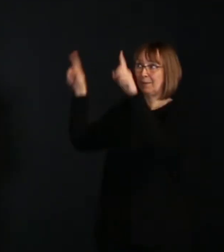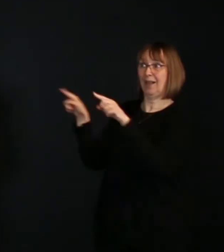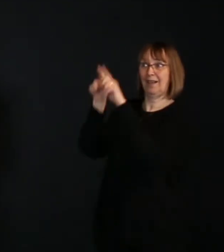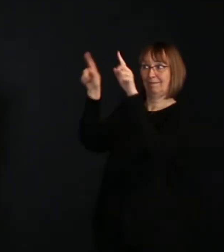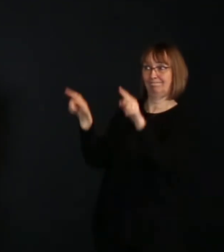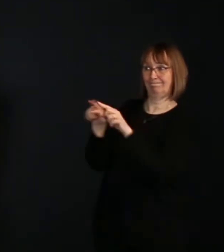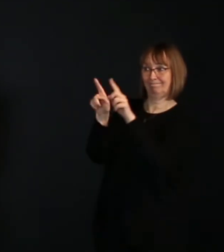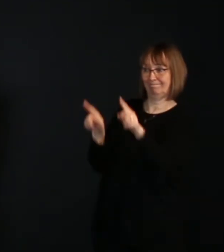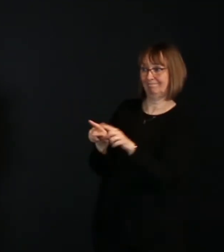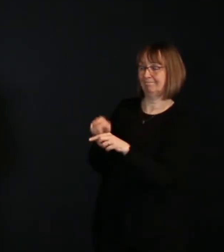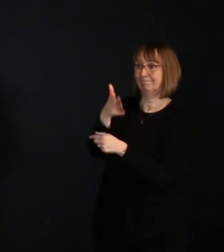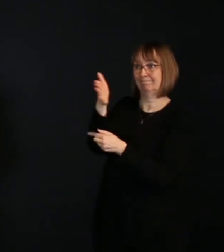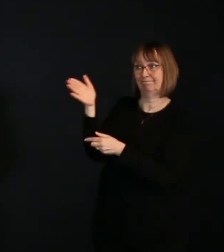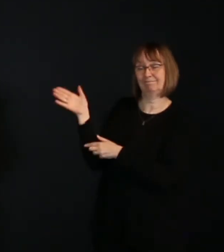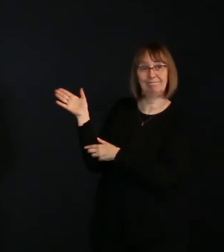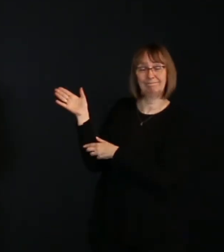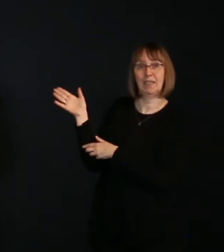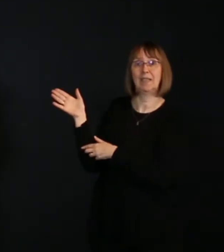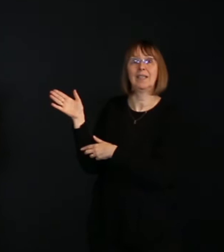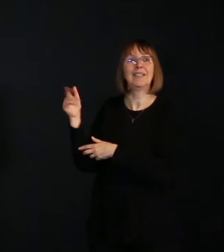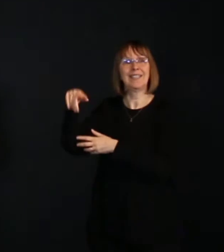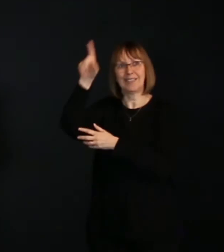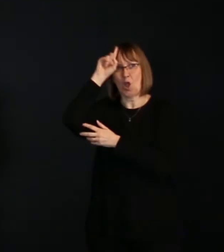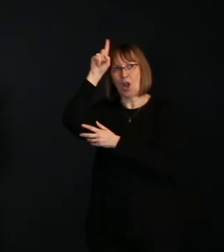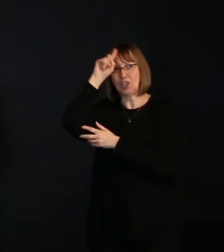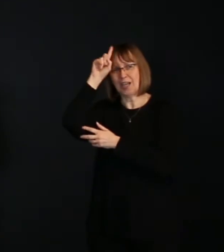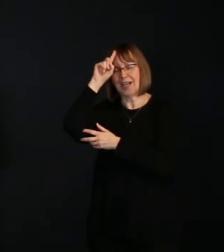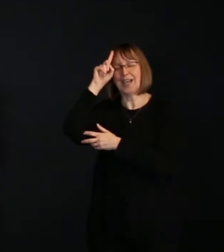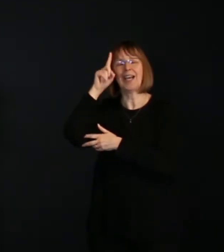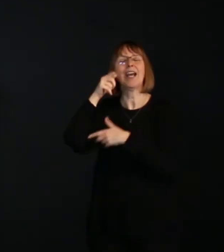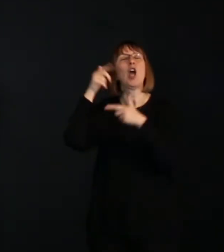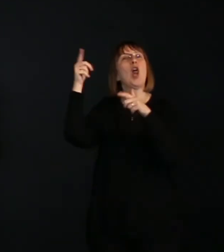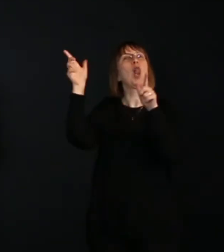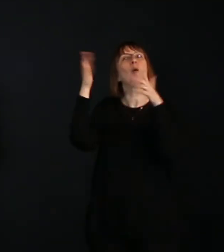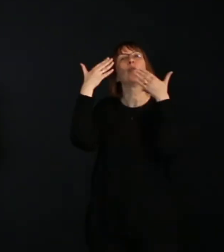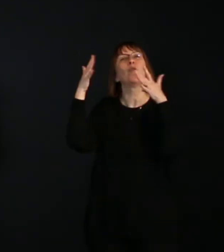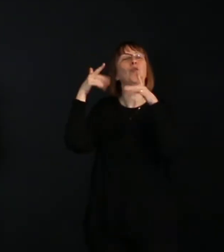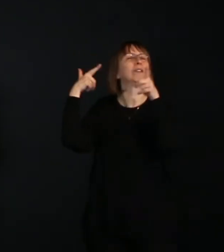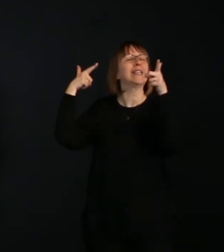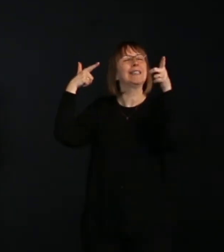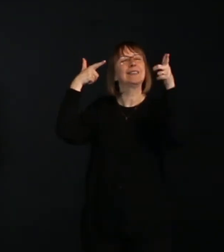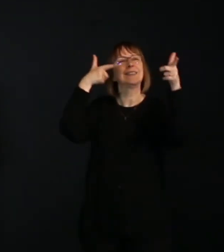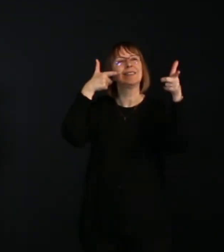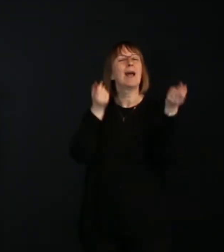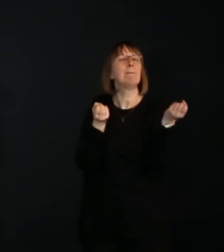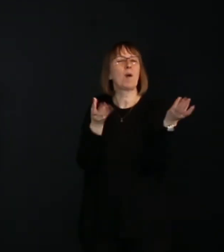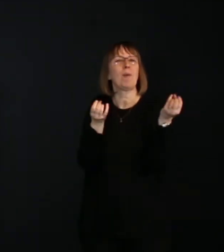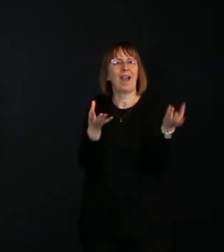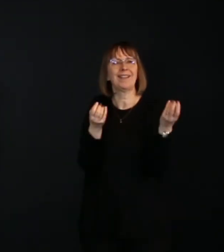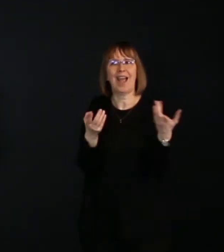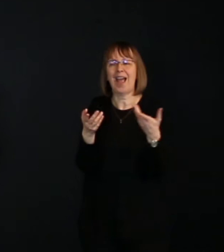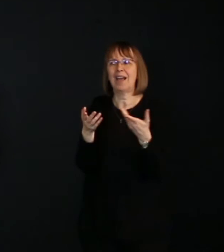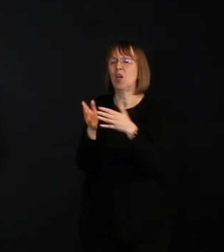wir auf der rechten Seite die deutsche Luftkriegspropaganda und auf der Gegenseite oder auf der